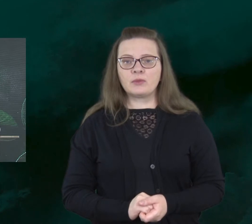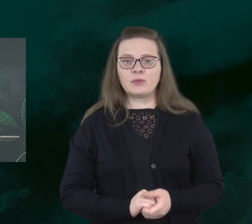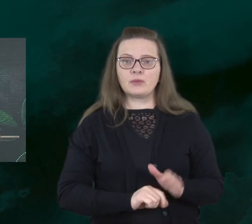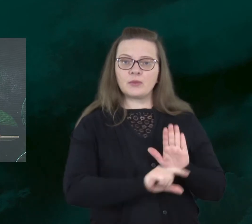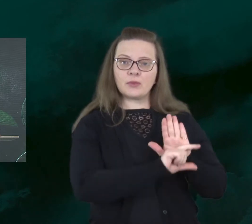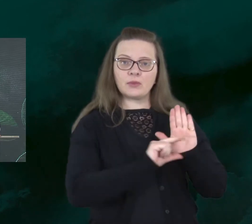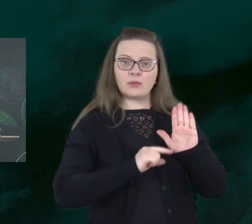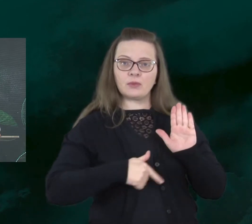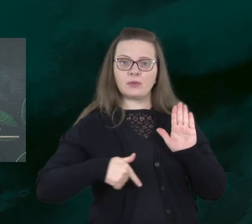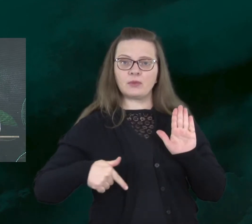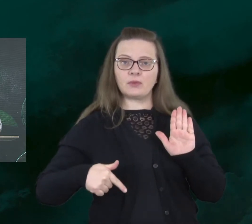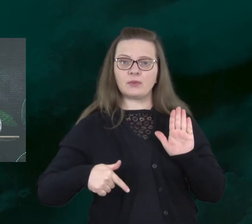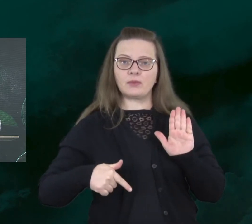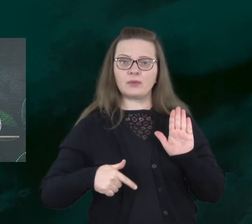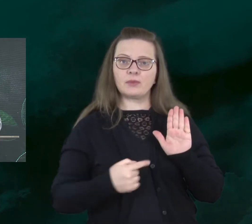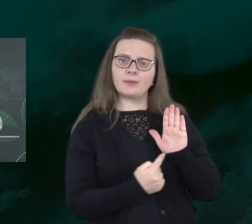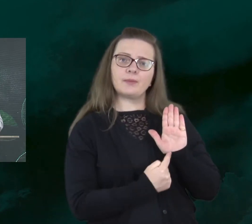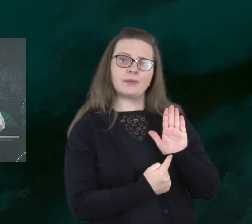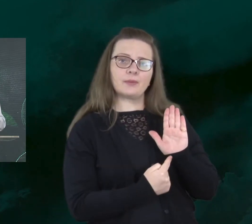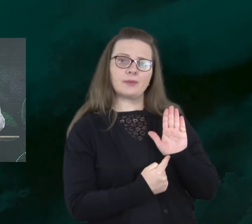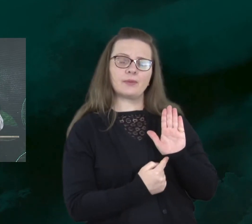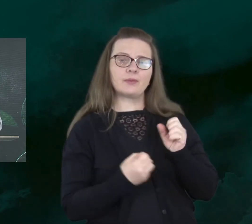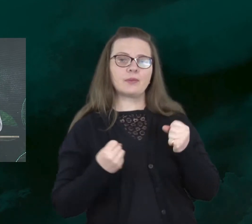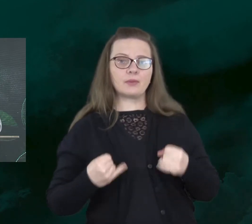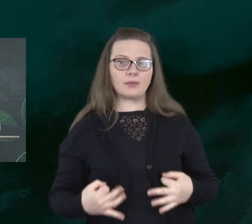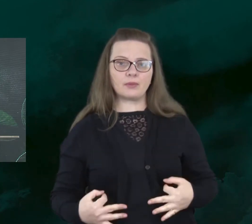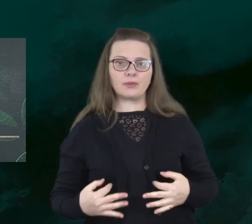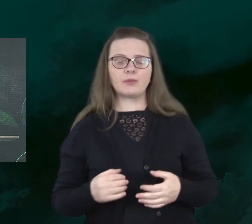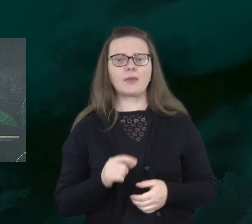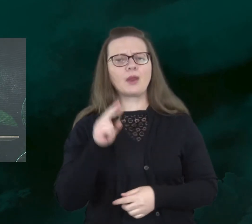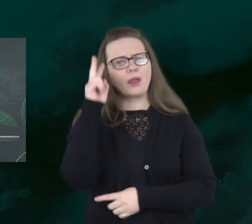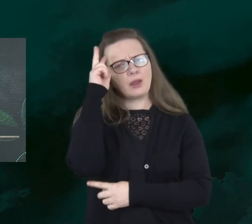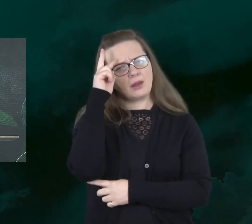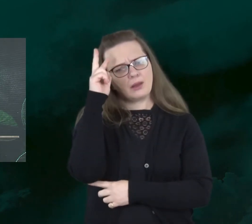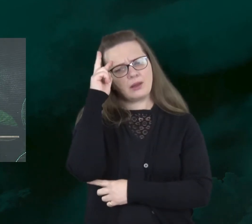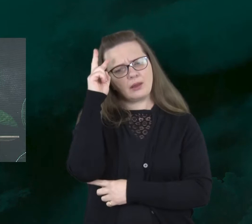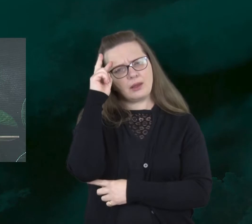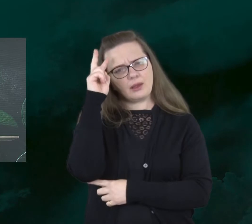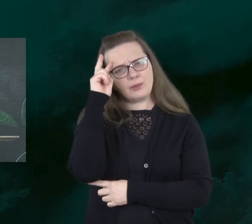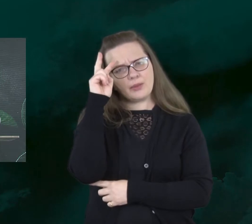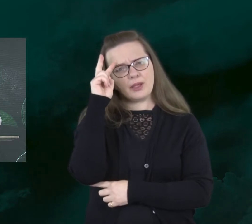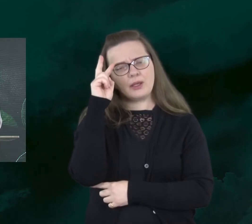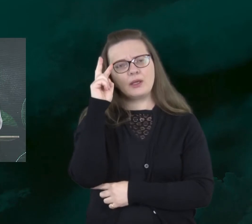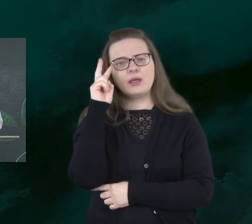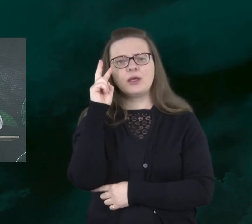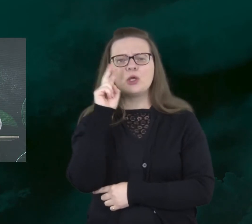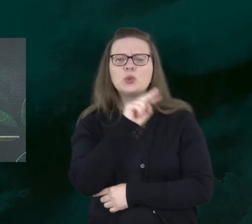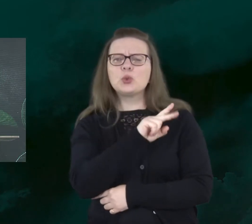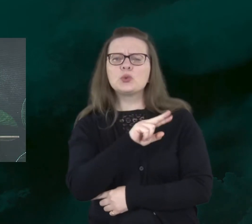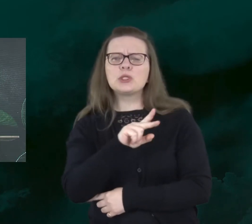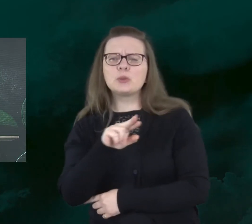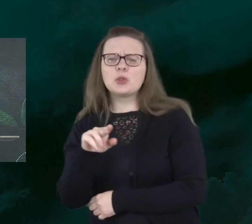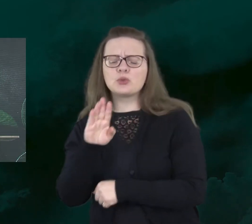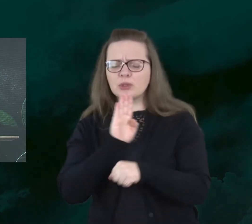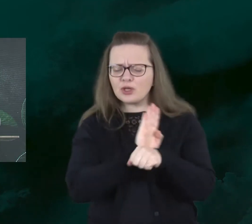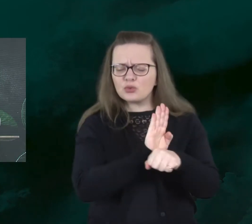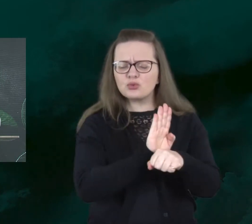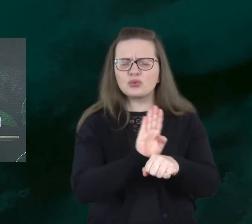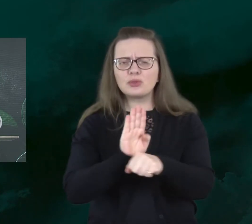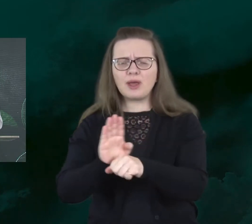versículo 7, diz assim: lembrai-vos dos vossos guias, os quais